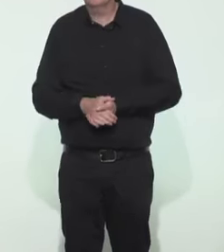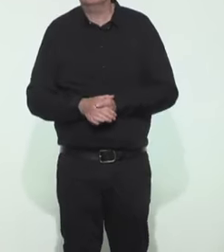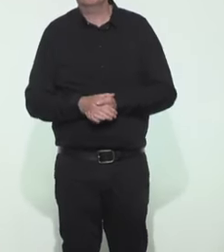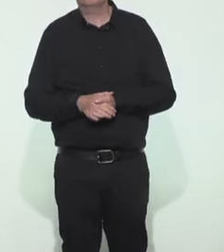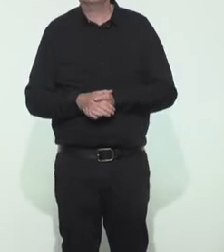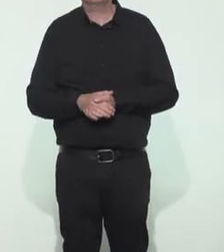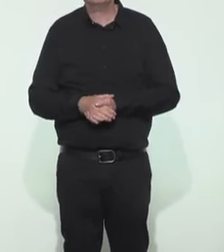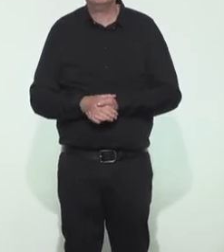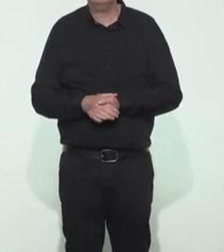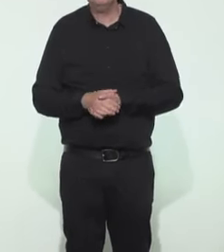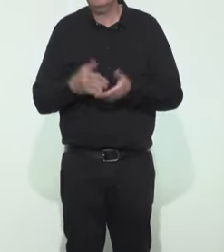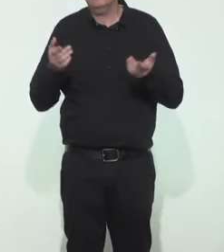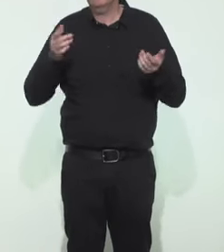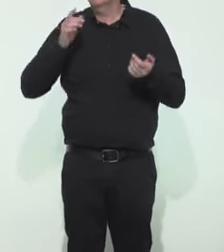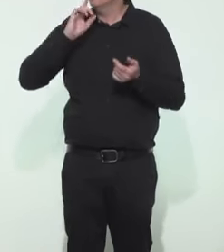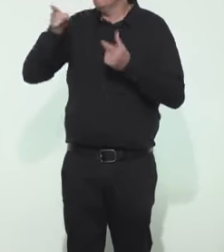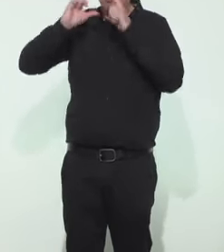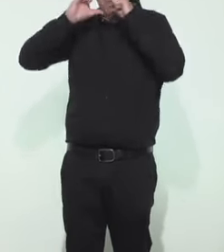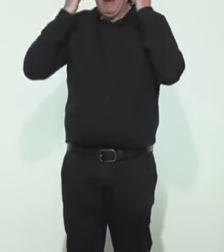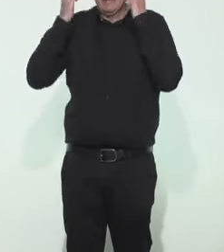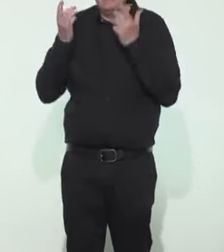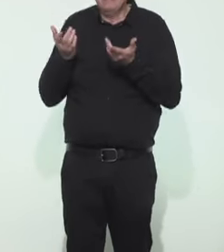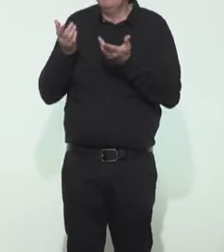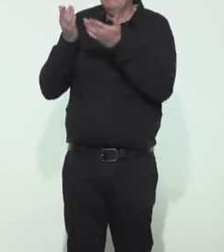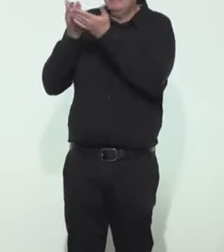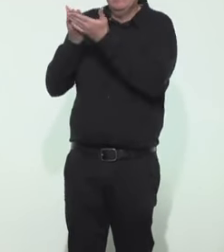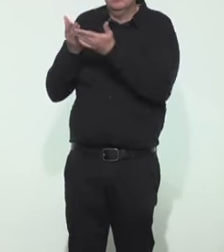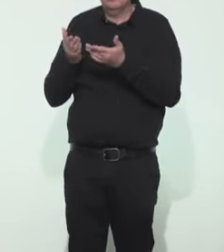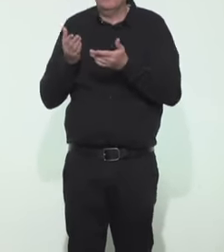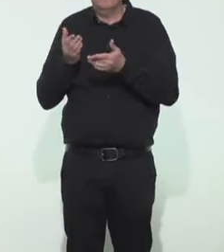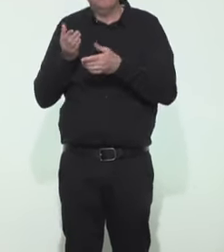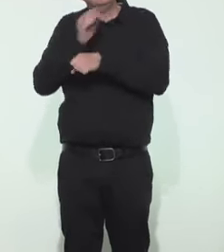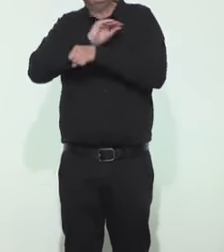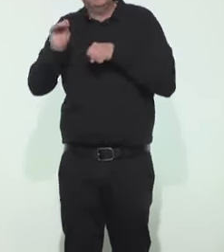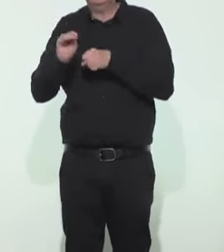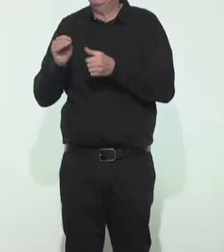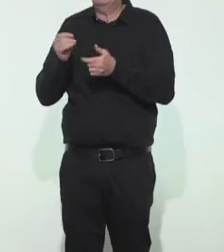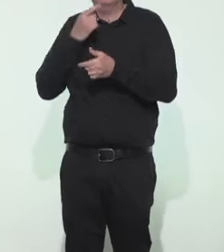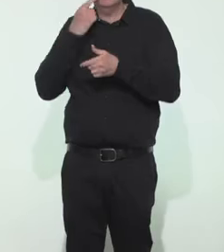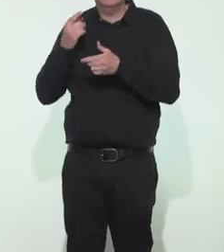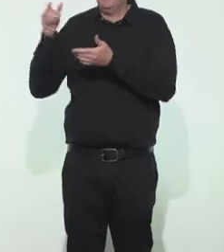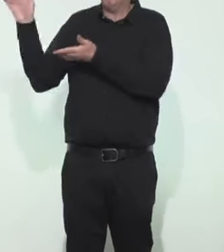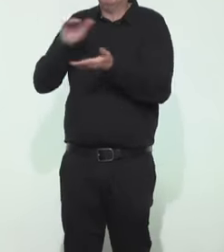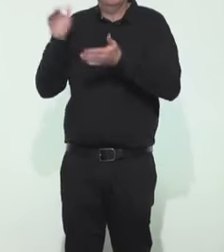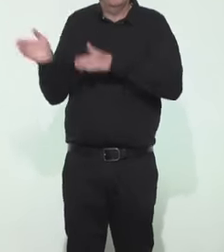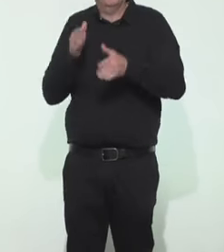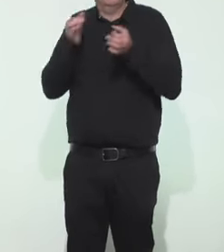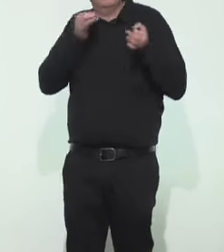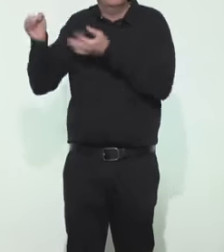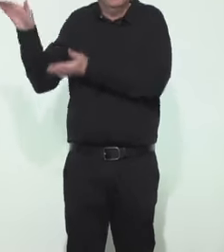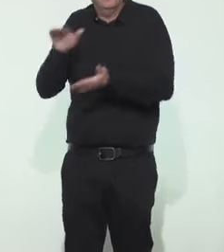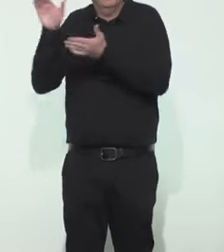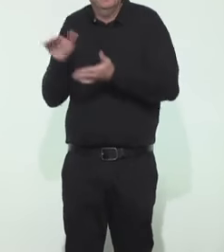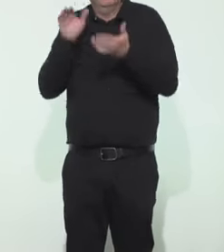passées à de nombreuses reprises nous faisons tout pour sécuriser ces abcès ap ses approvisionnements il y a deux aspects d'une part